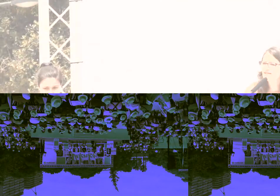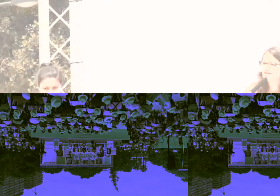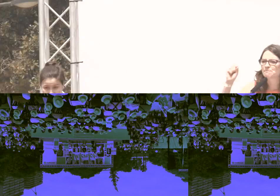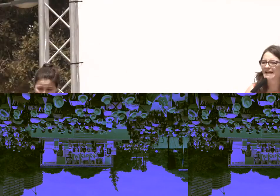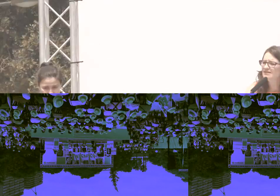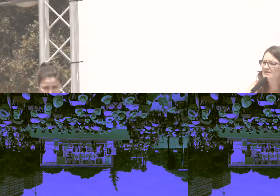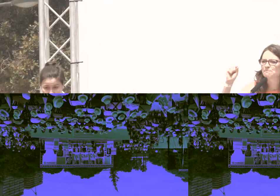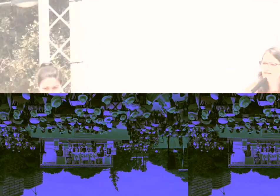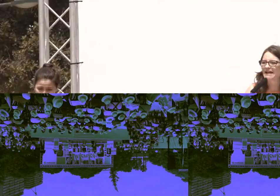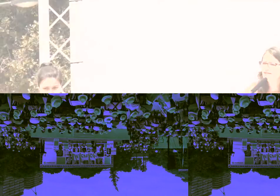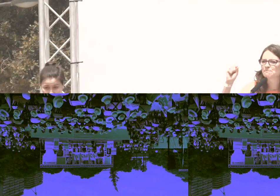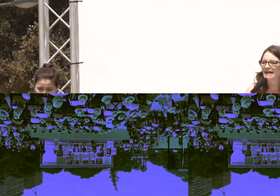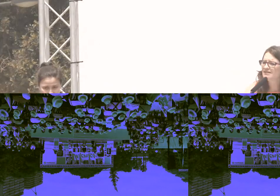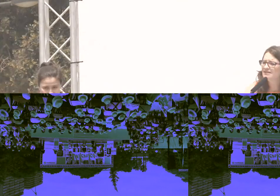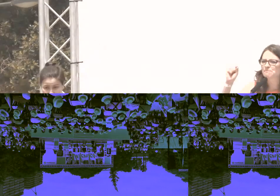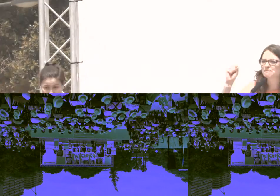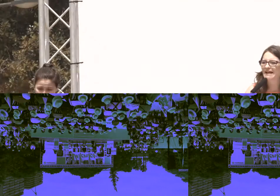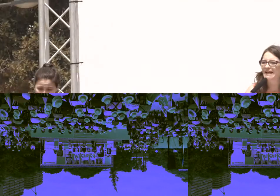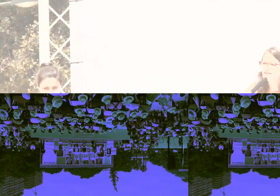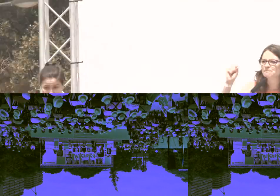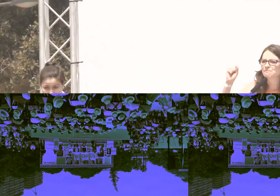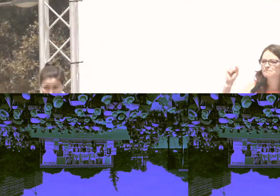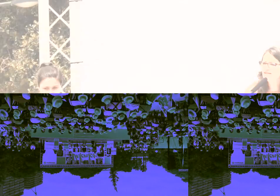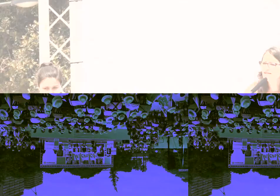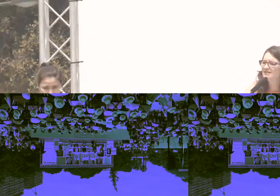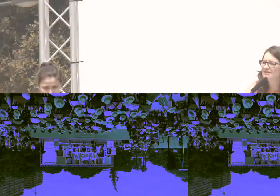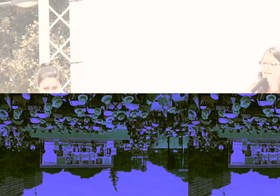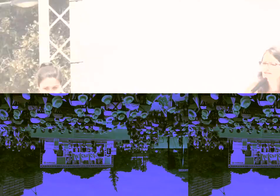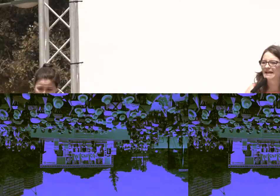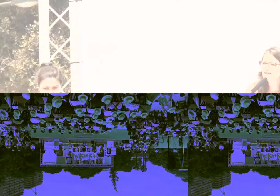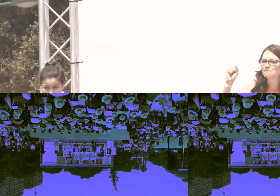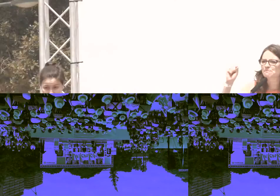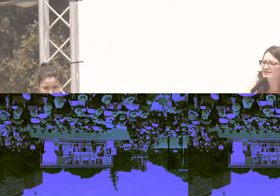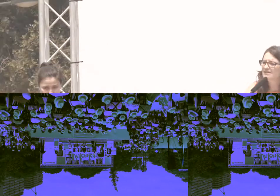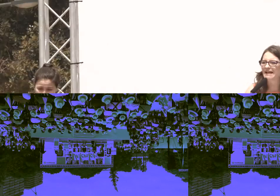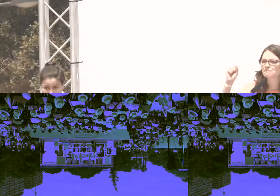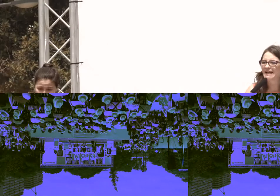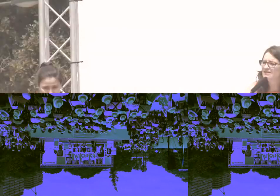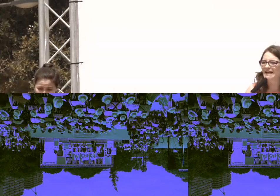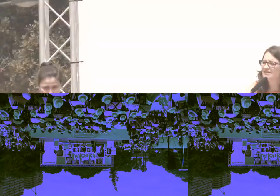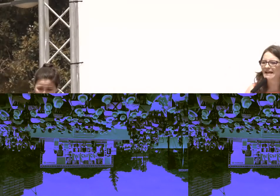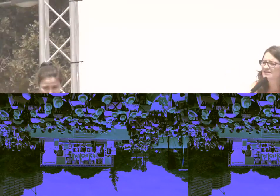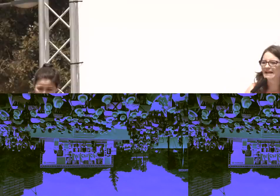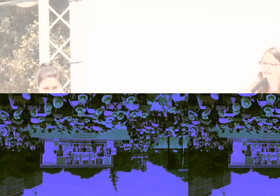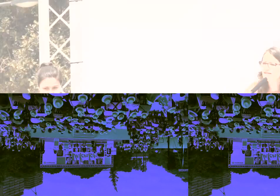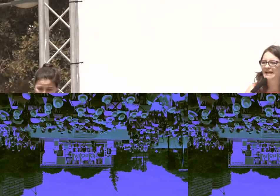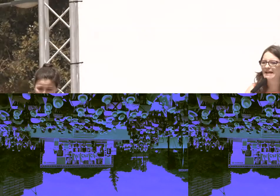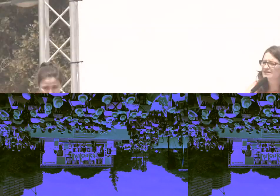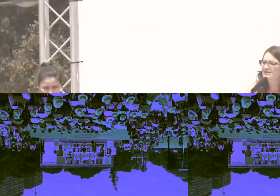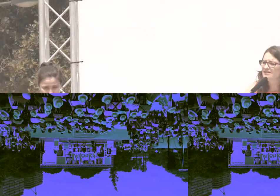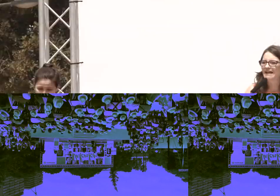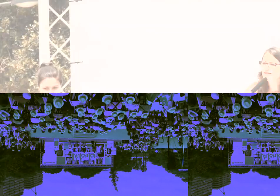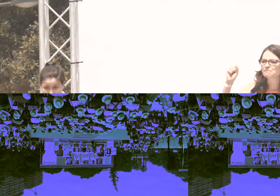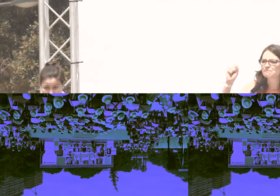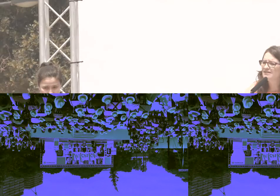Això també va per així, la primera fila. A veure si ho aconseguim entre totes i tots. Vinga, anem allà. Mireu, en